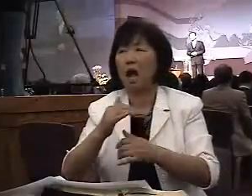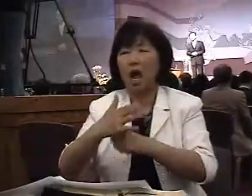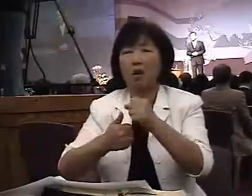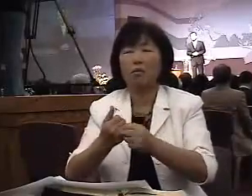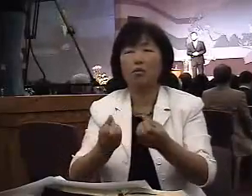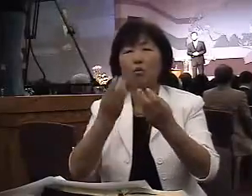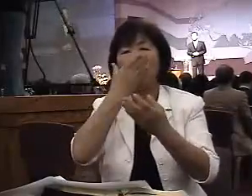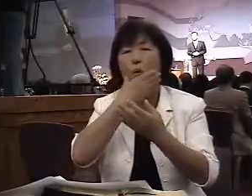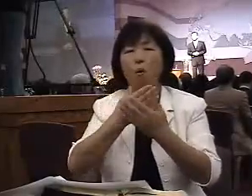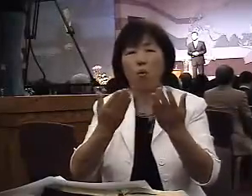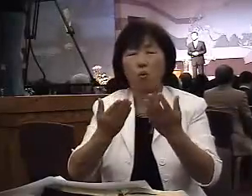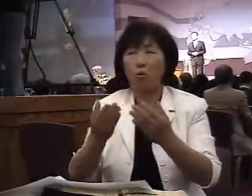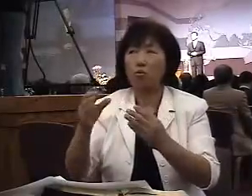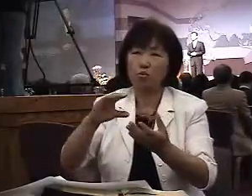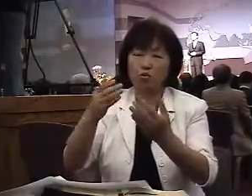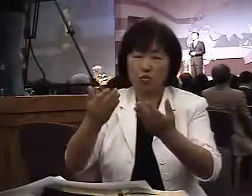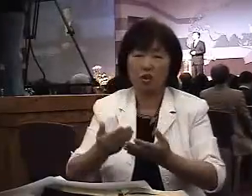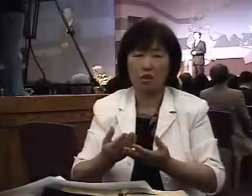감사드립니다.